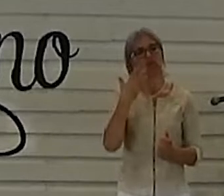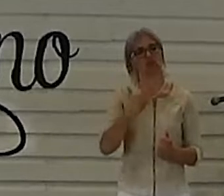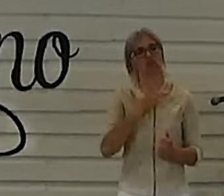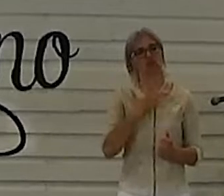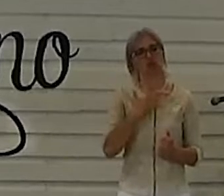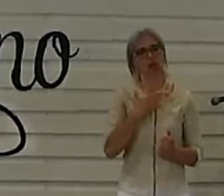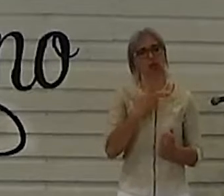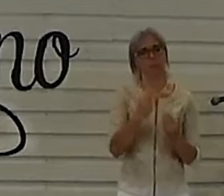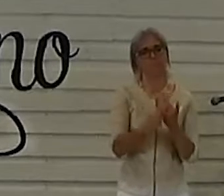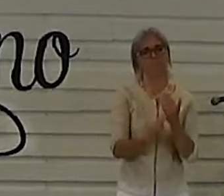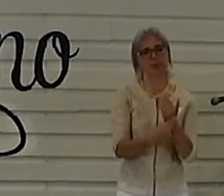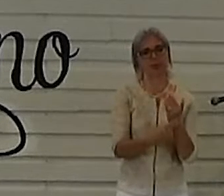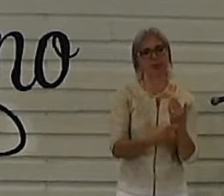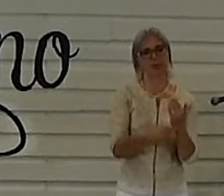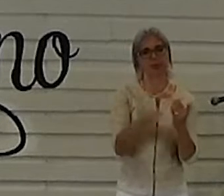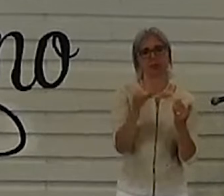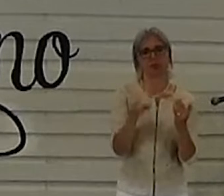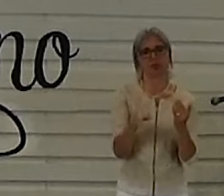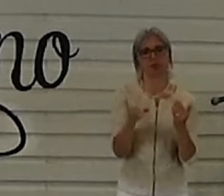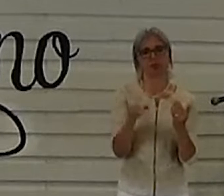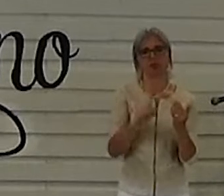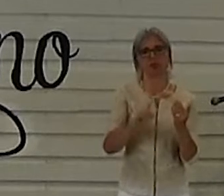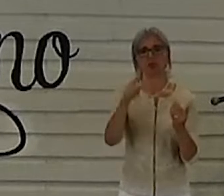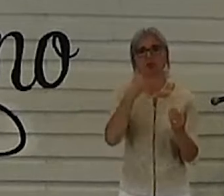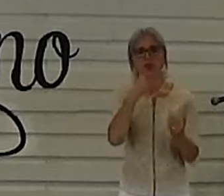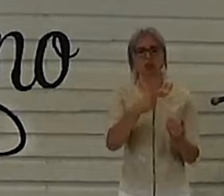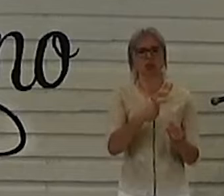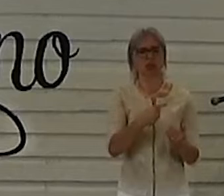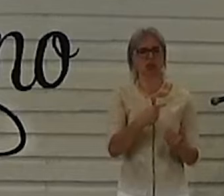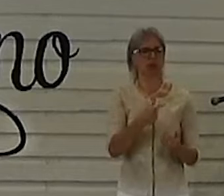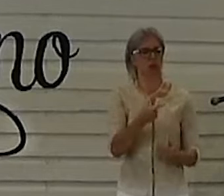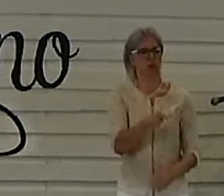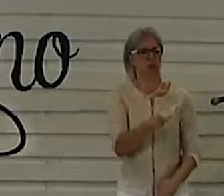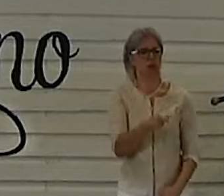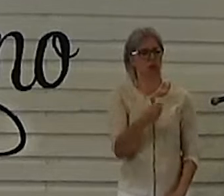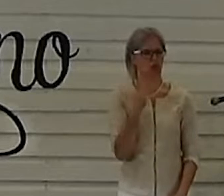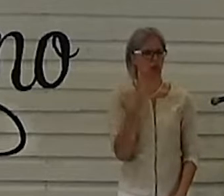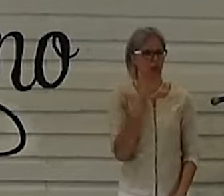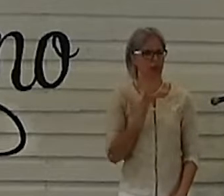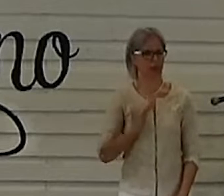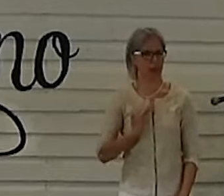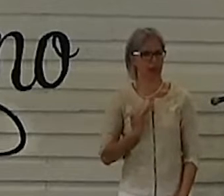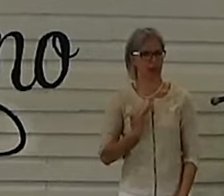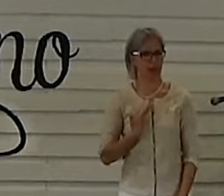scrittura che il Signore dice: ma perché chiedi a me? Signore libera, perché chiedi a me?